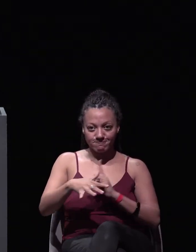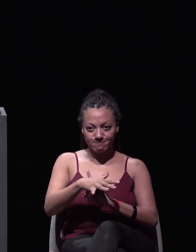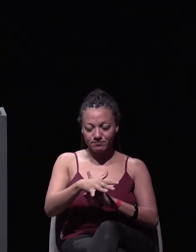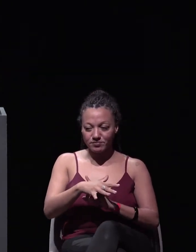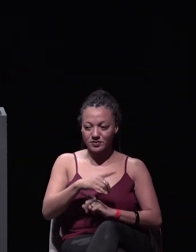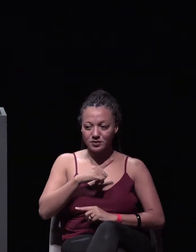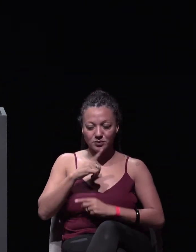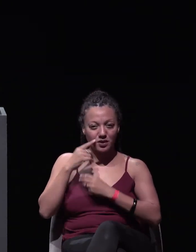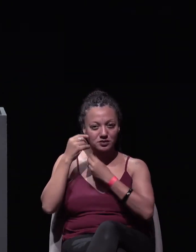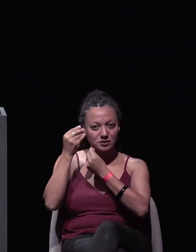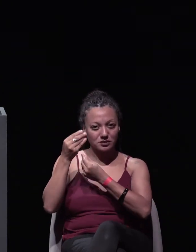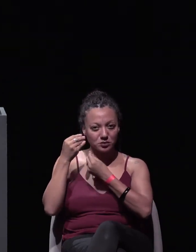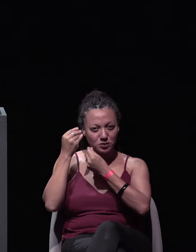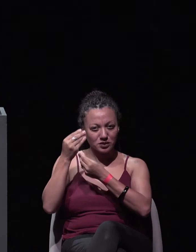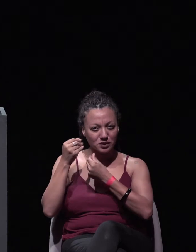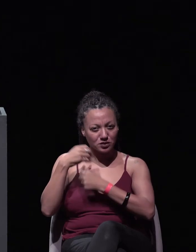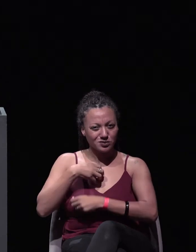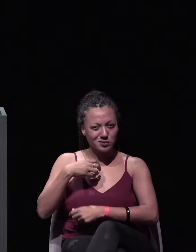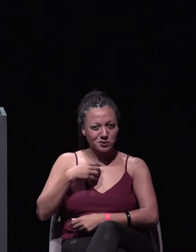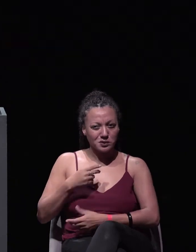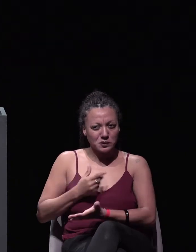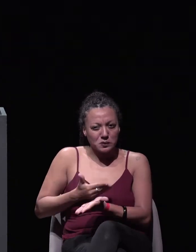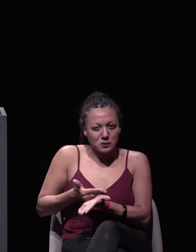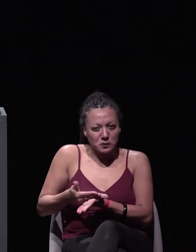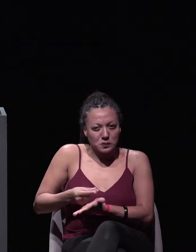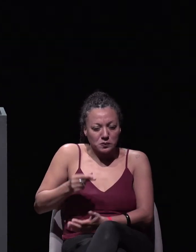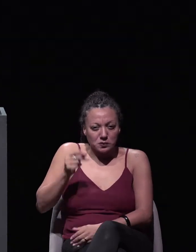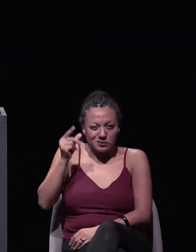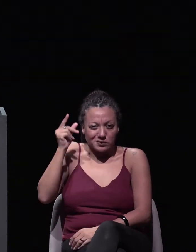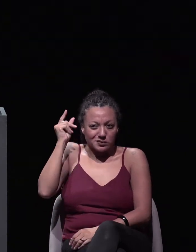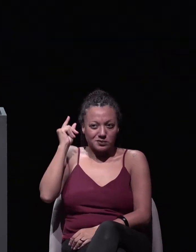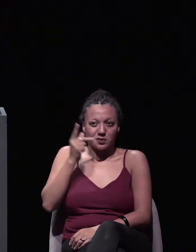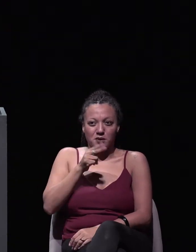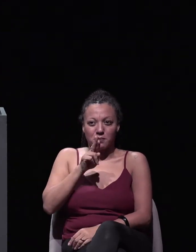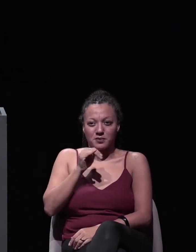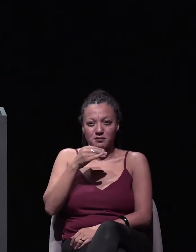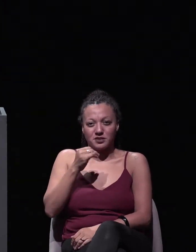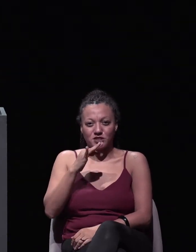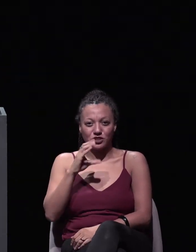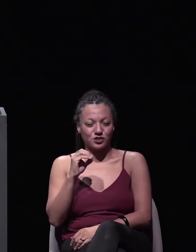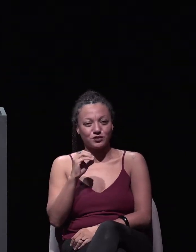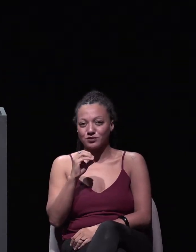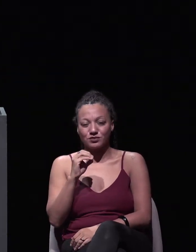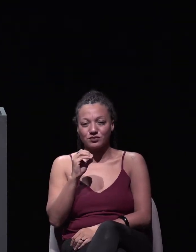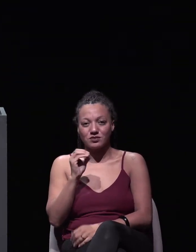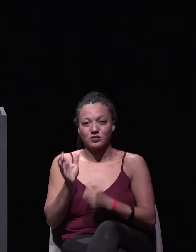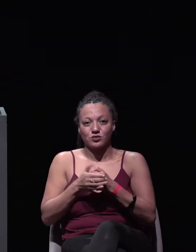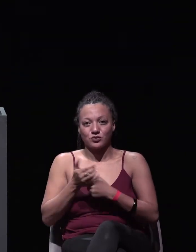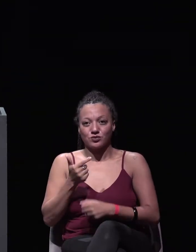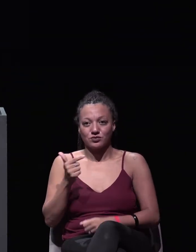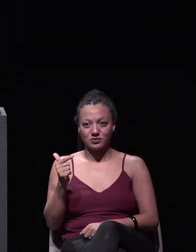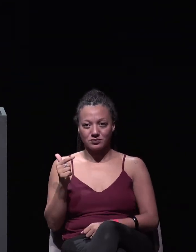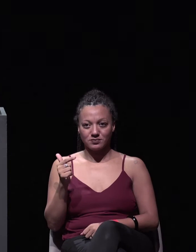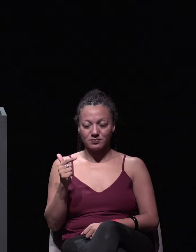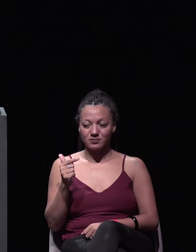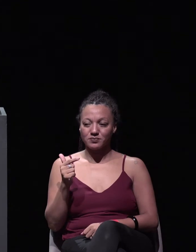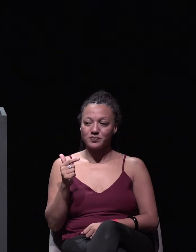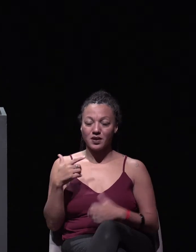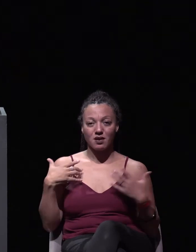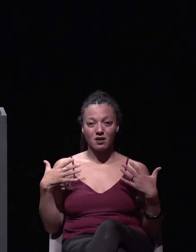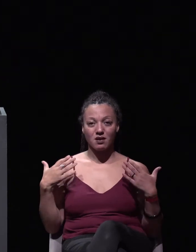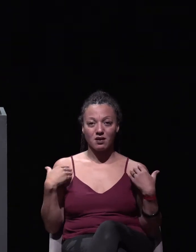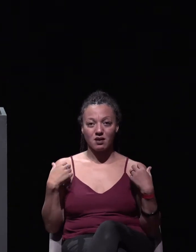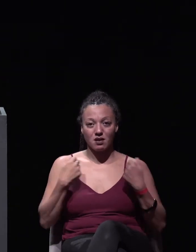sexualidade de natureza primitiva não é contida, né? por esse contorno que a